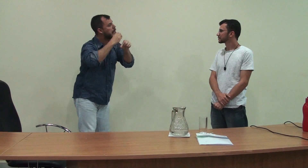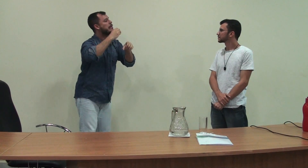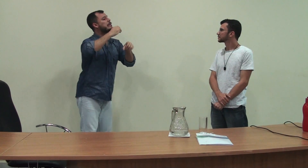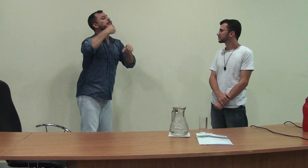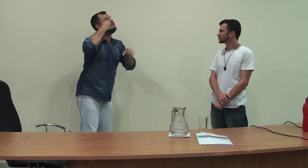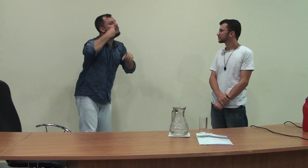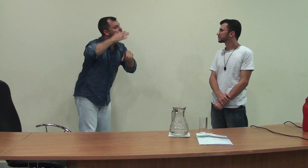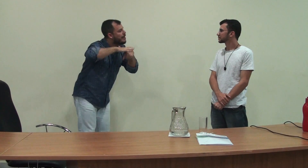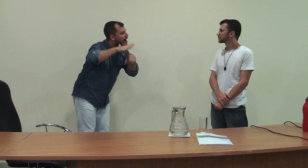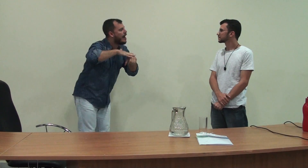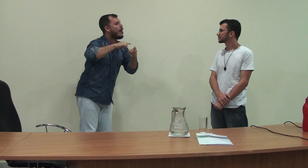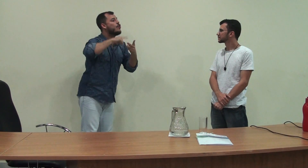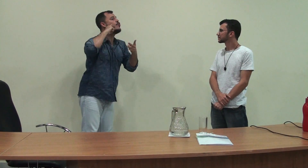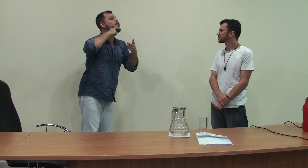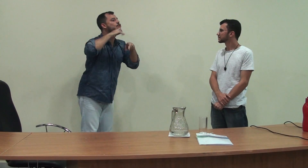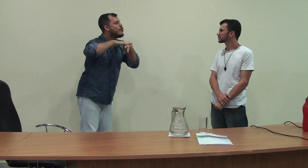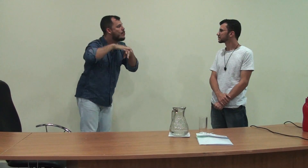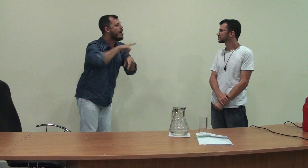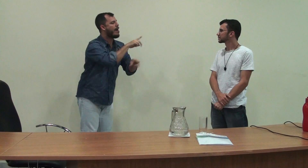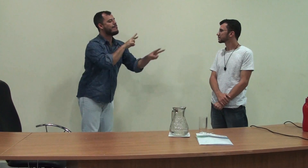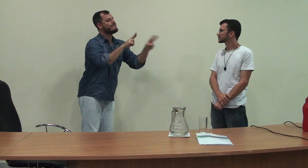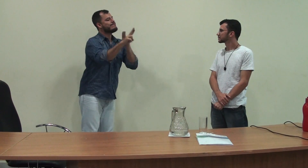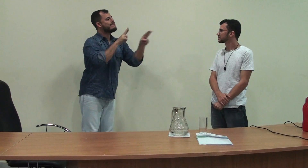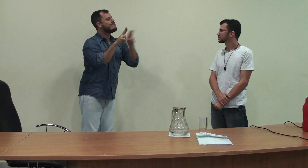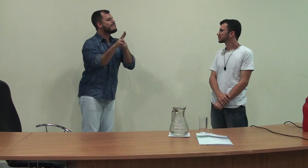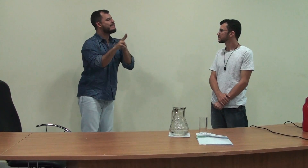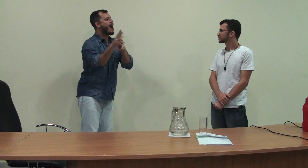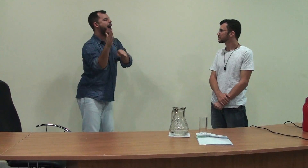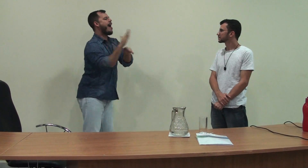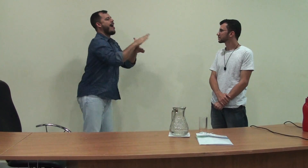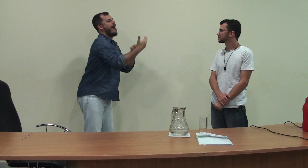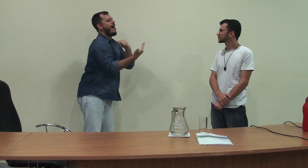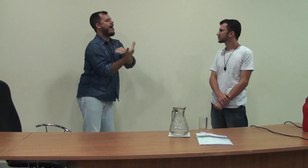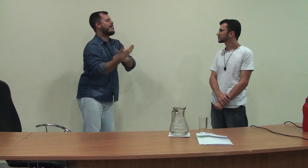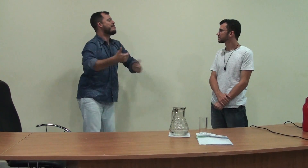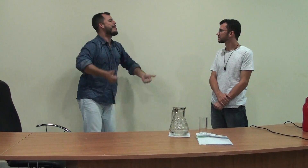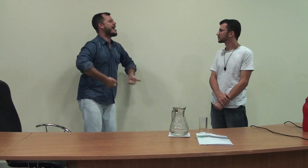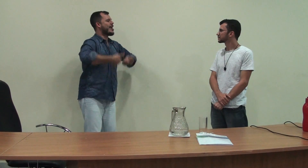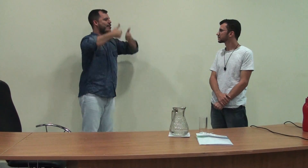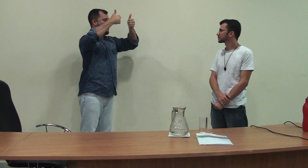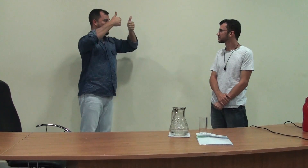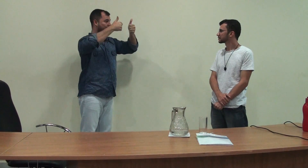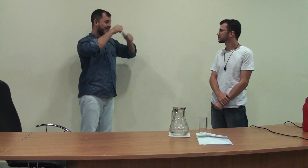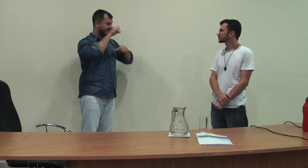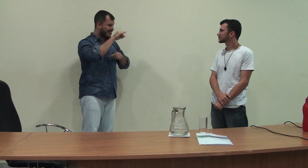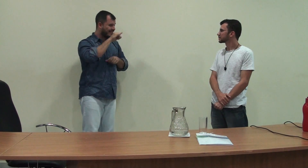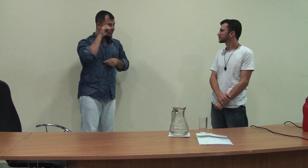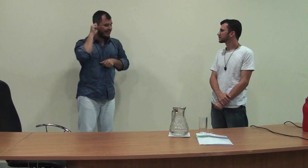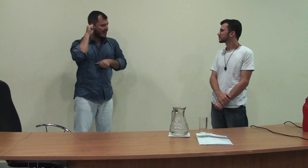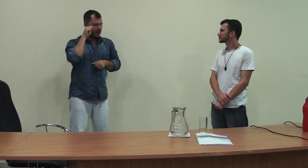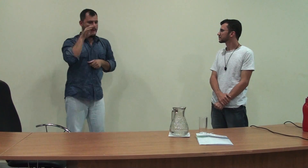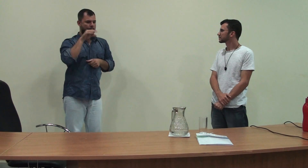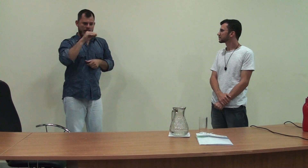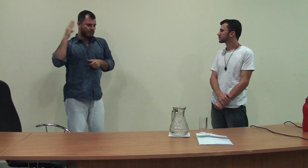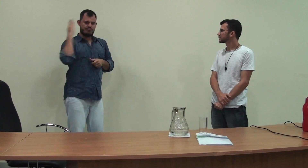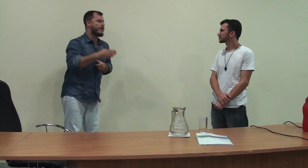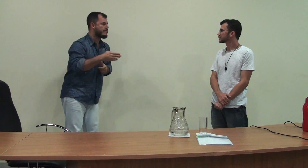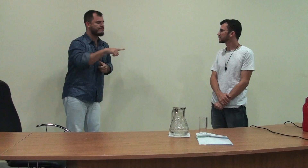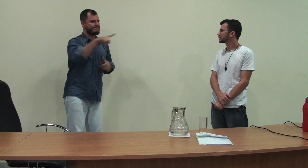com outras pessoas, por exemplo, da sua área, para você conversar sobre essa questão e vocês trocarem